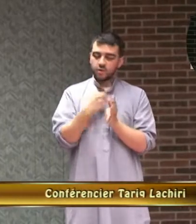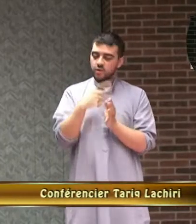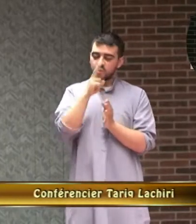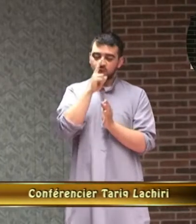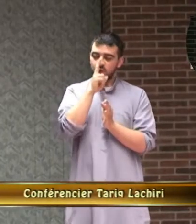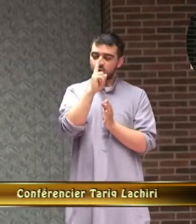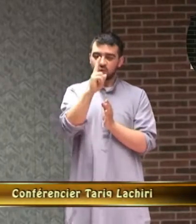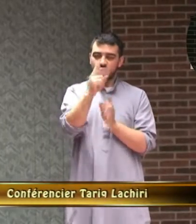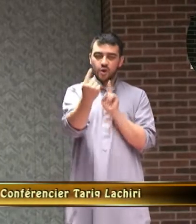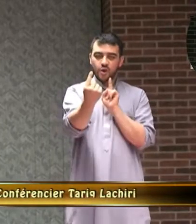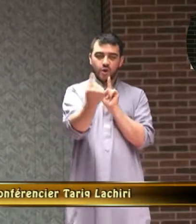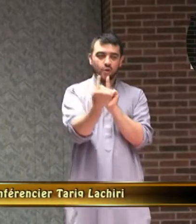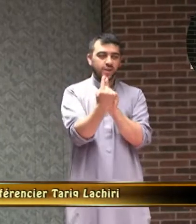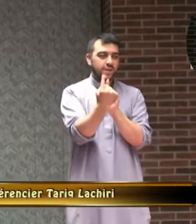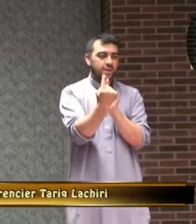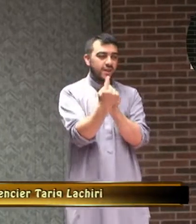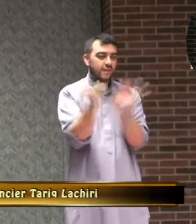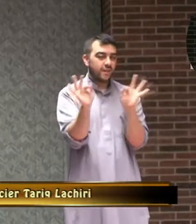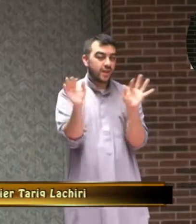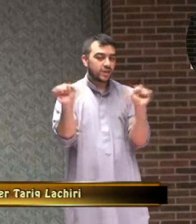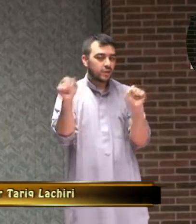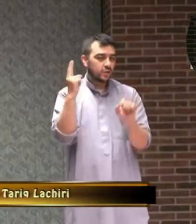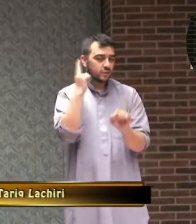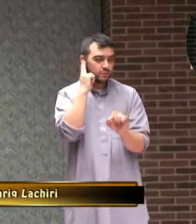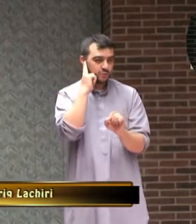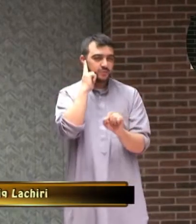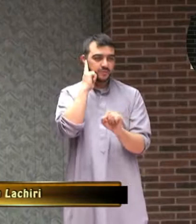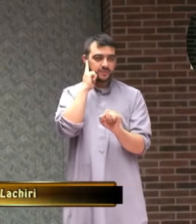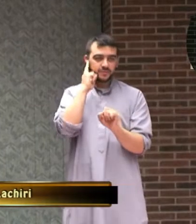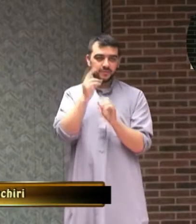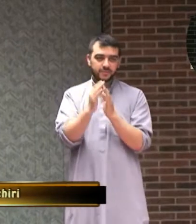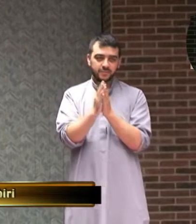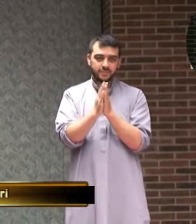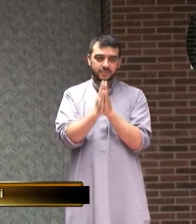de pouvoir rencontrer mes frères et sœurs fillah et azza wa jal.